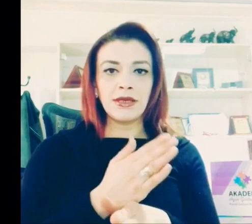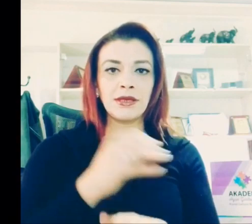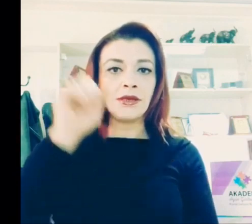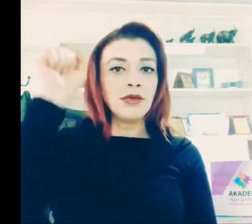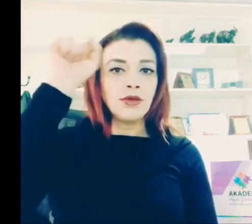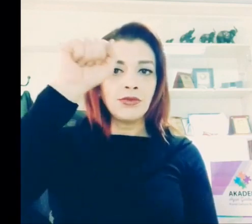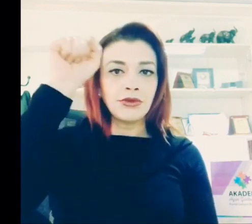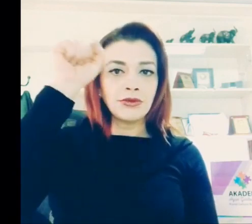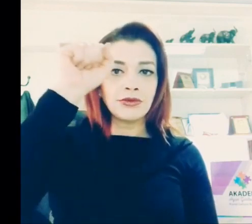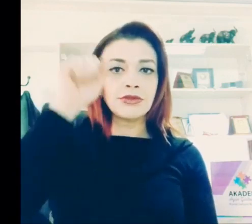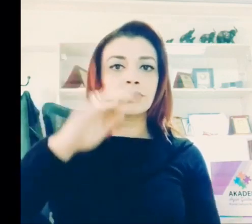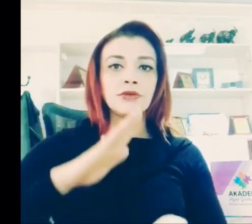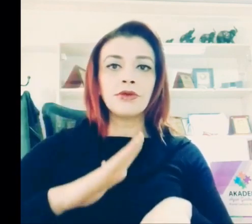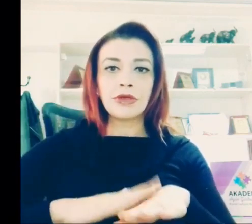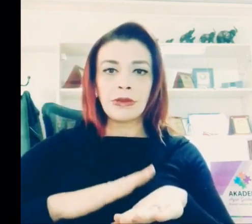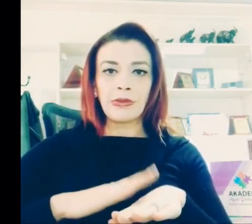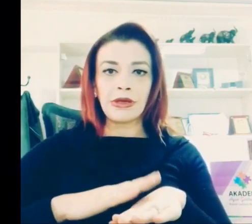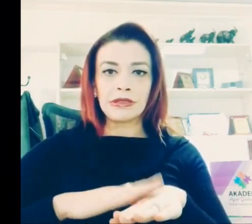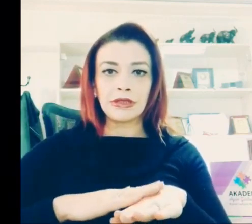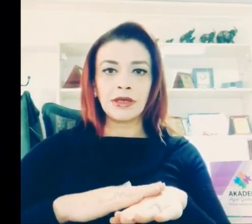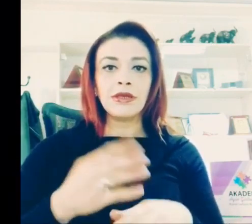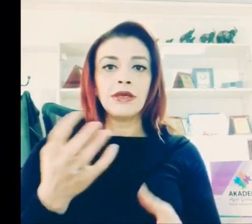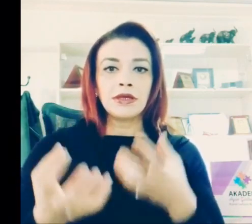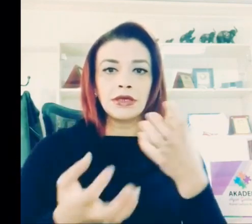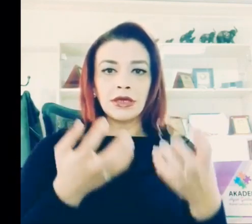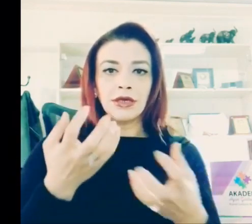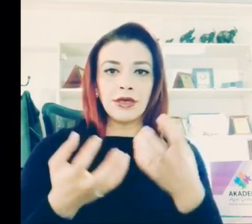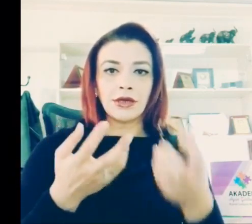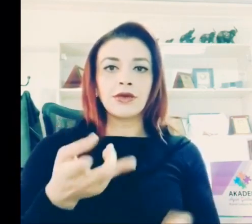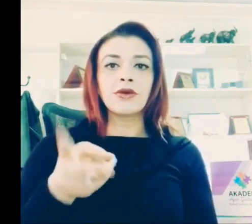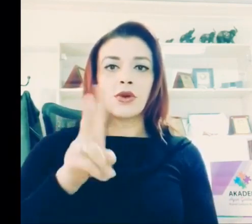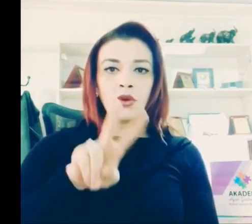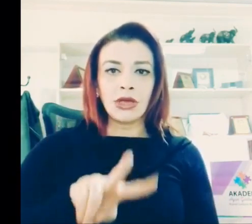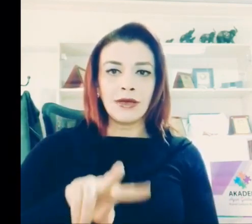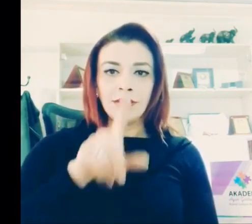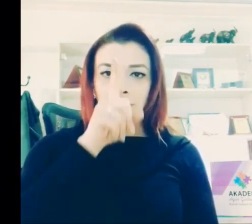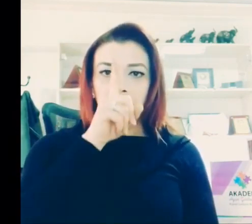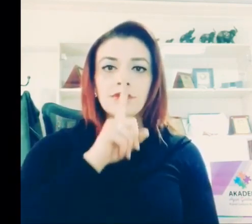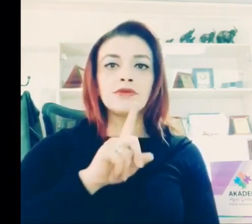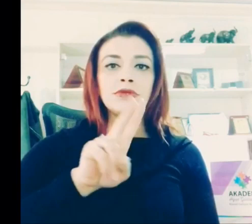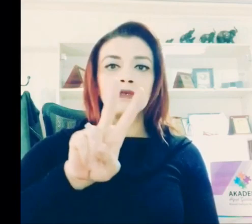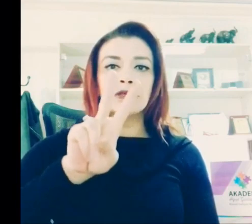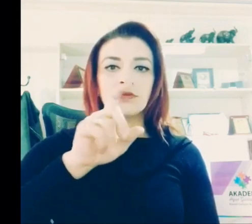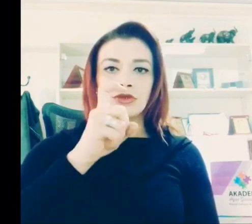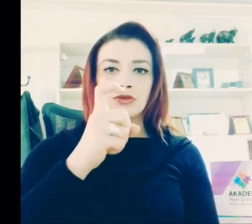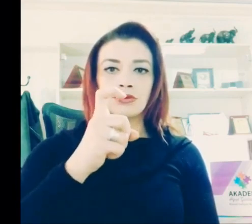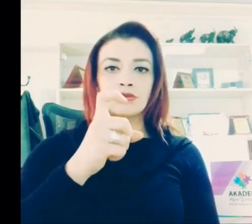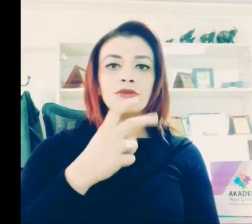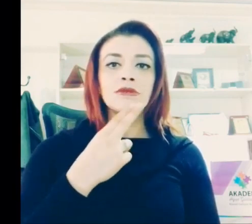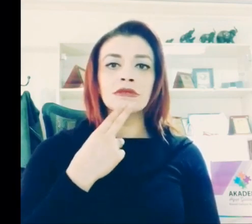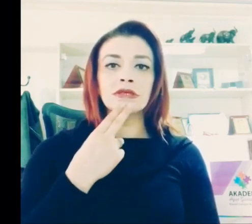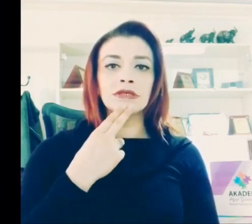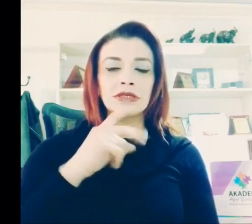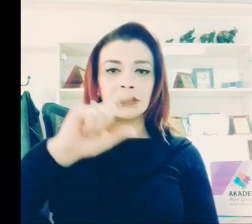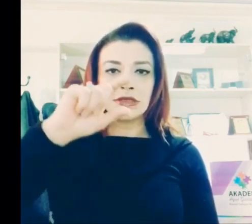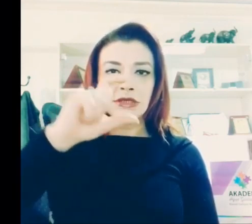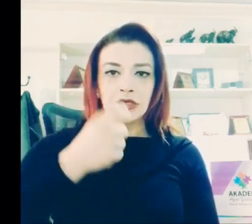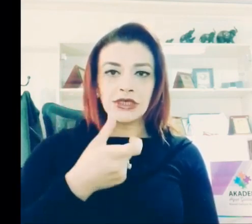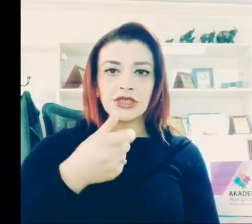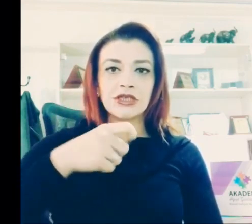nedeniyle protesto yaparken yanarak ölen 129 kadın